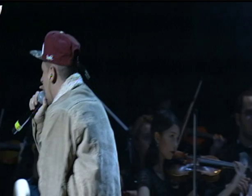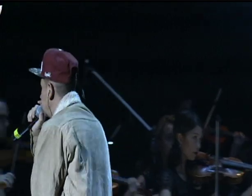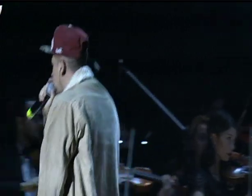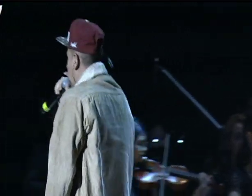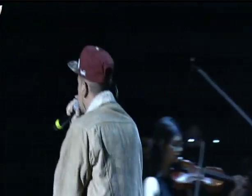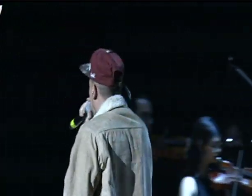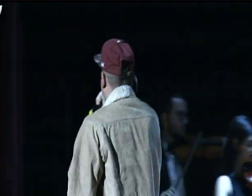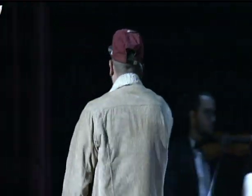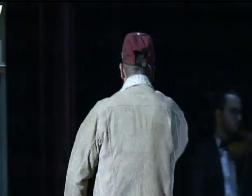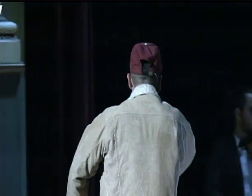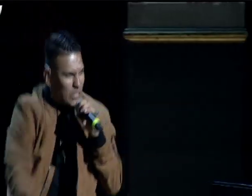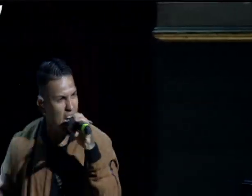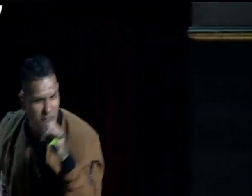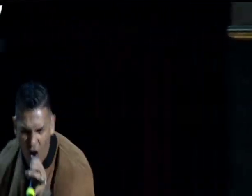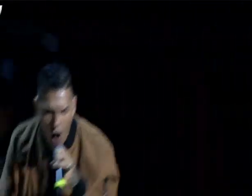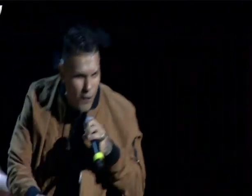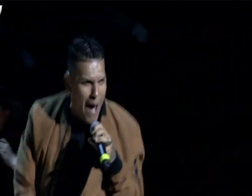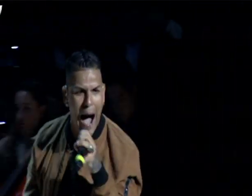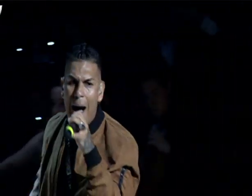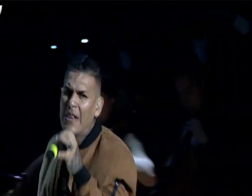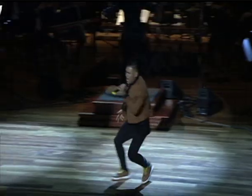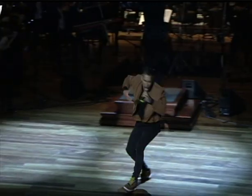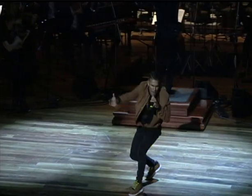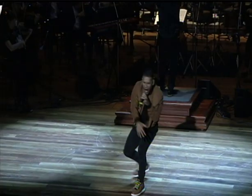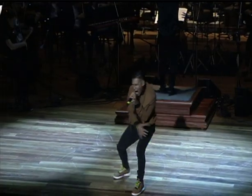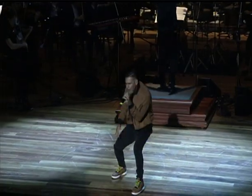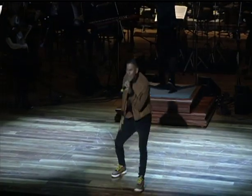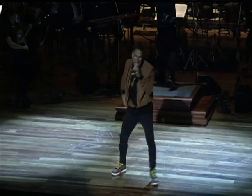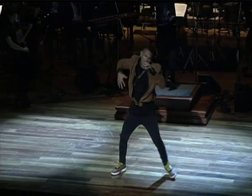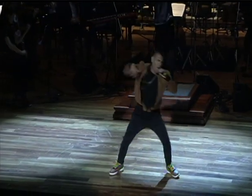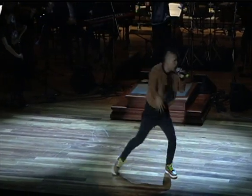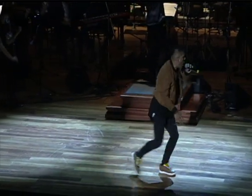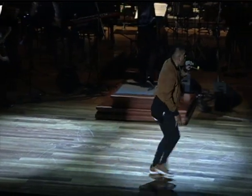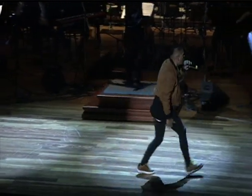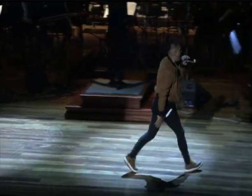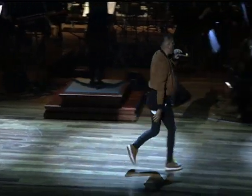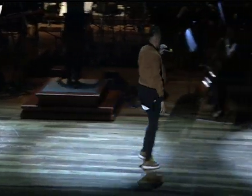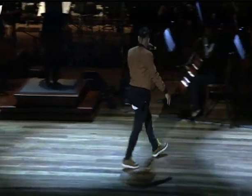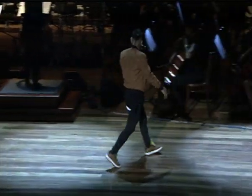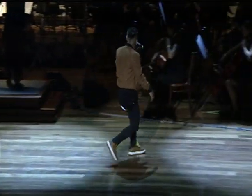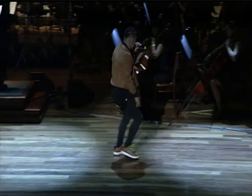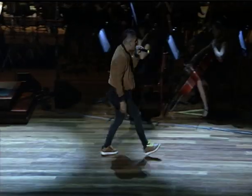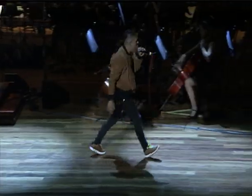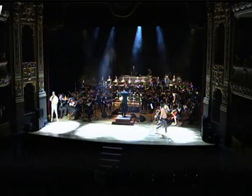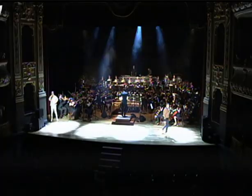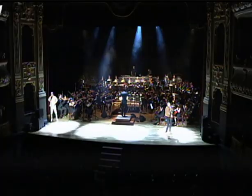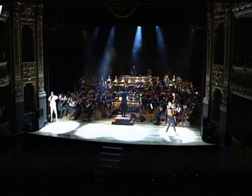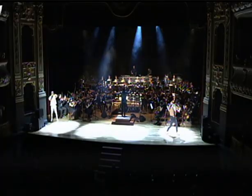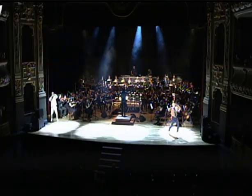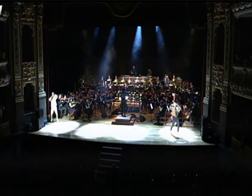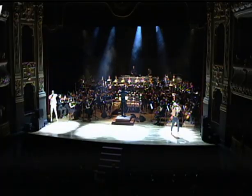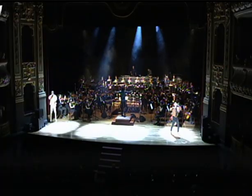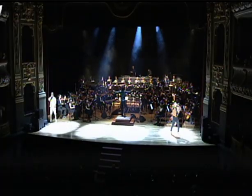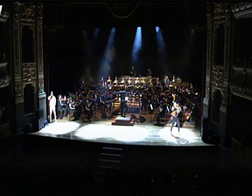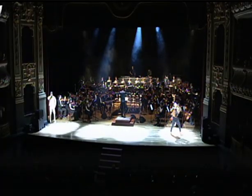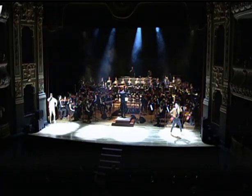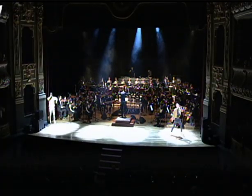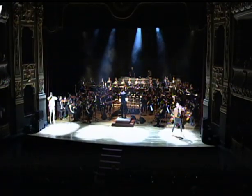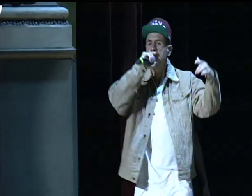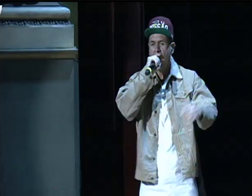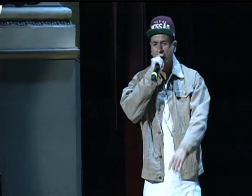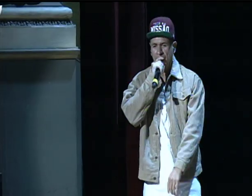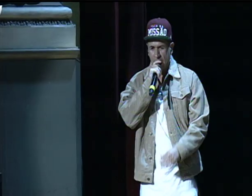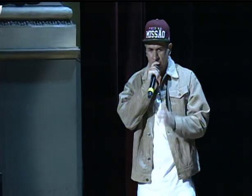la ciudad a nuestra forma. Hip hop explota como bomba.